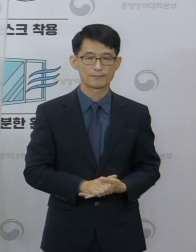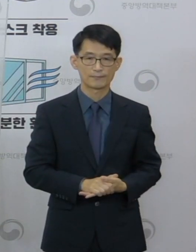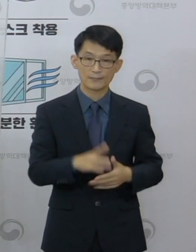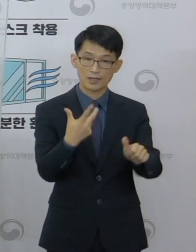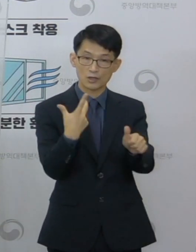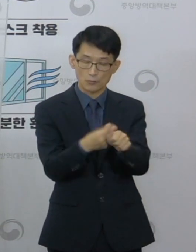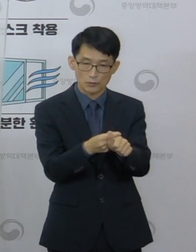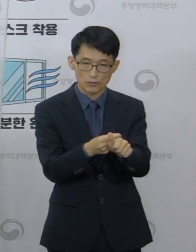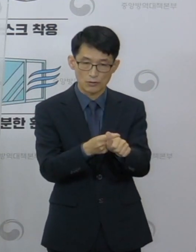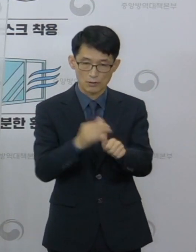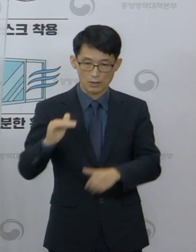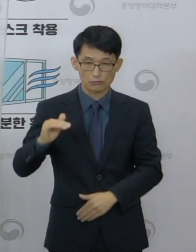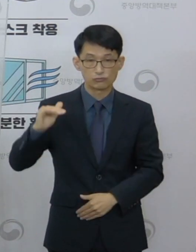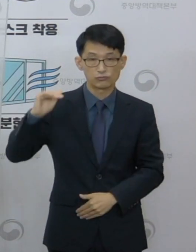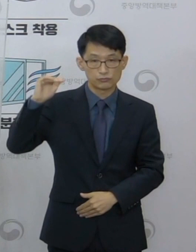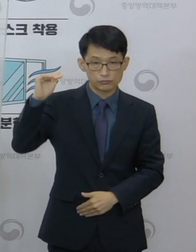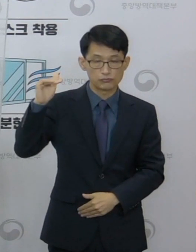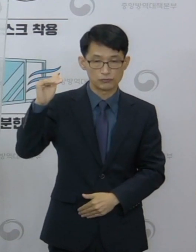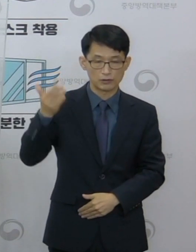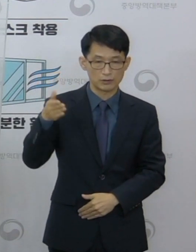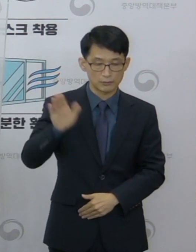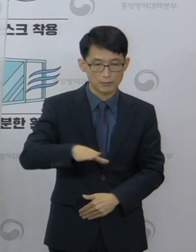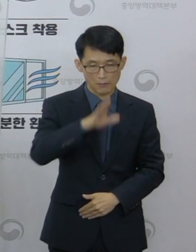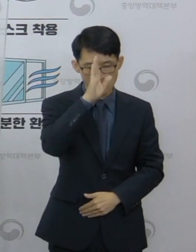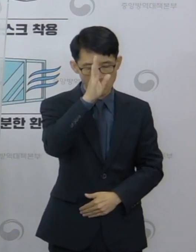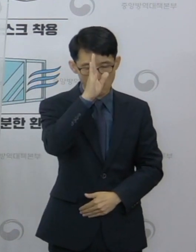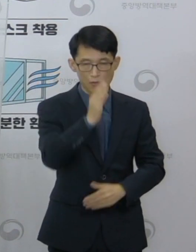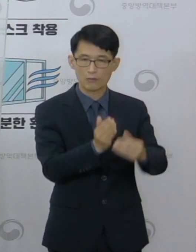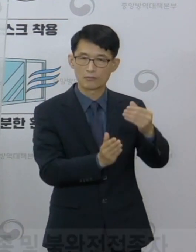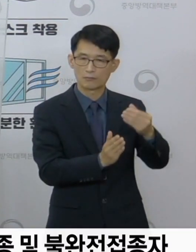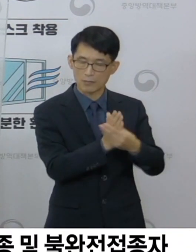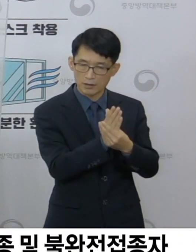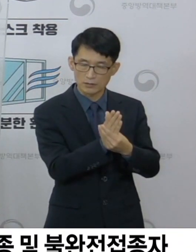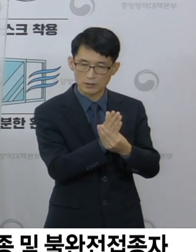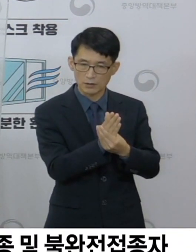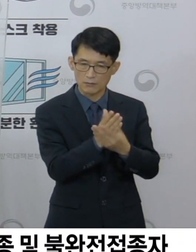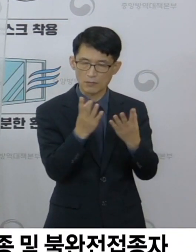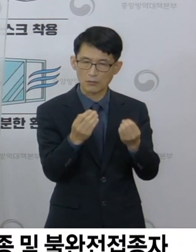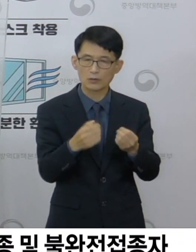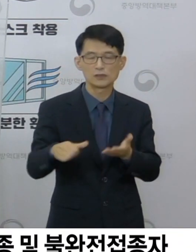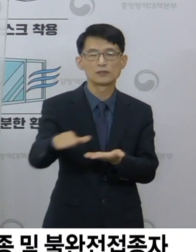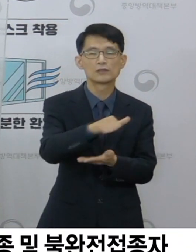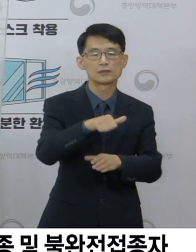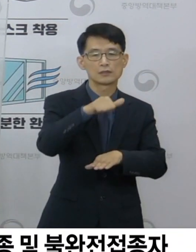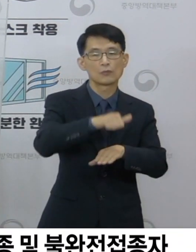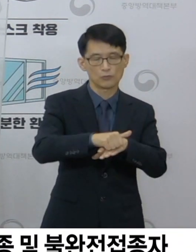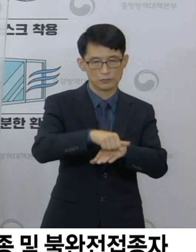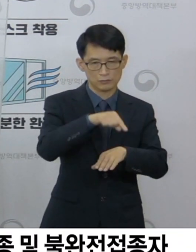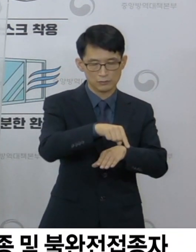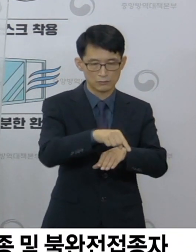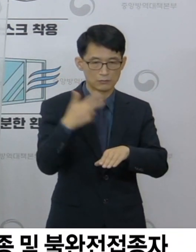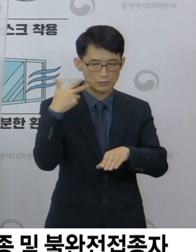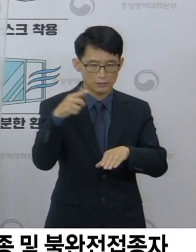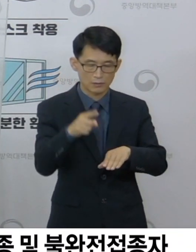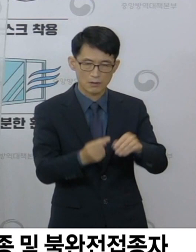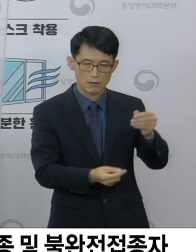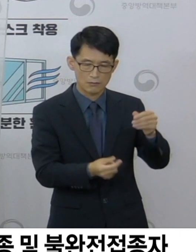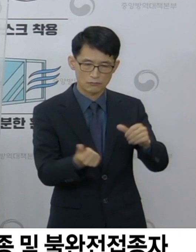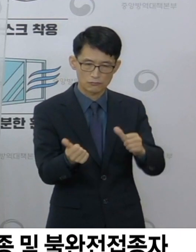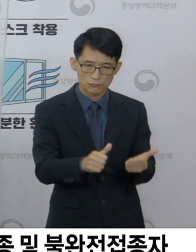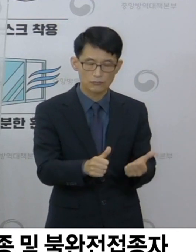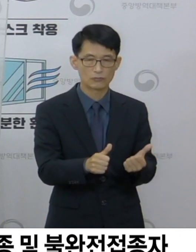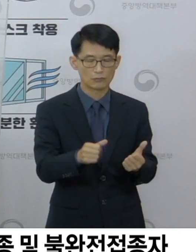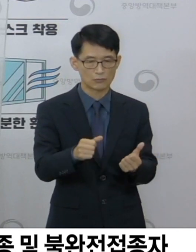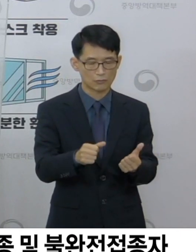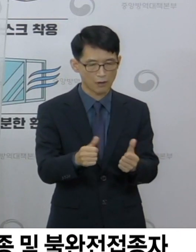접종 유리 높음에도 불구하고 환자가 증가하고 있는 싱가포르로 는 주간 발생 및 사망 급증 3가 지속되고